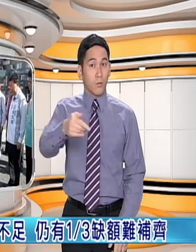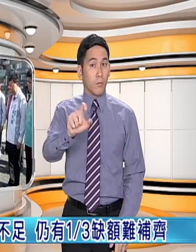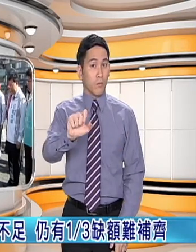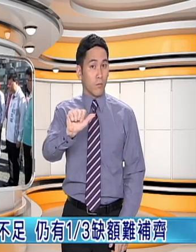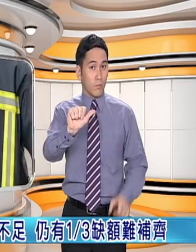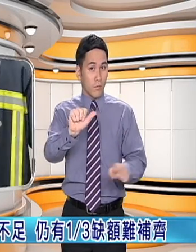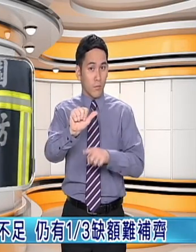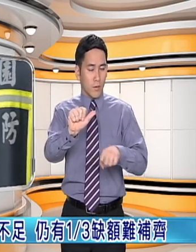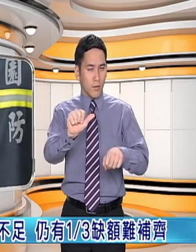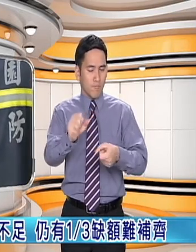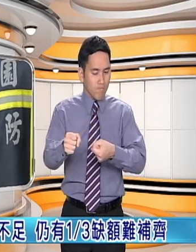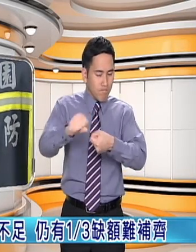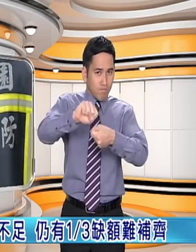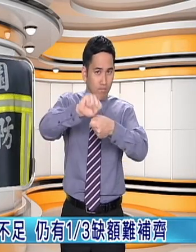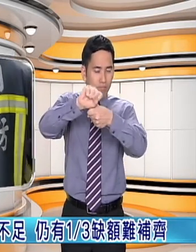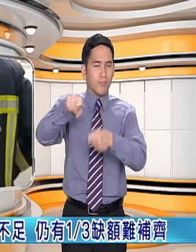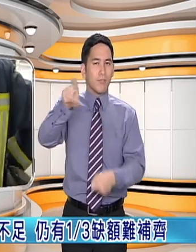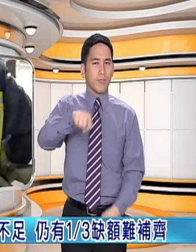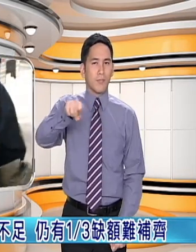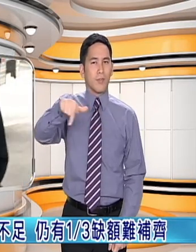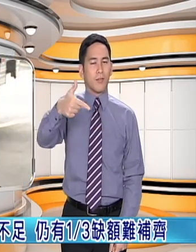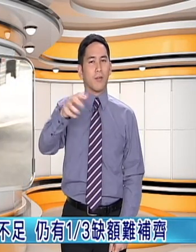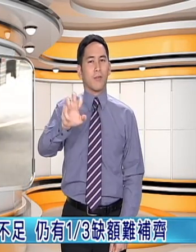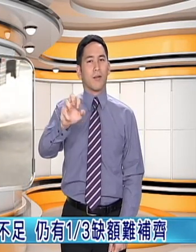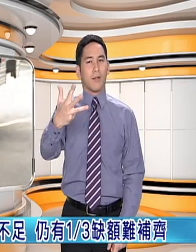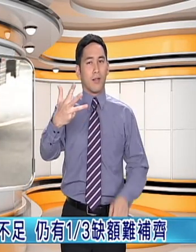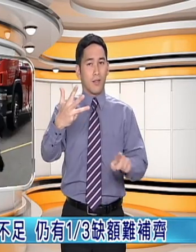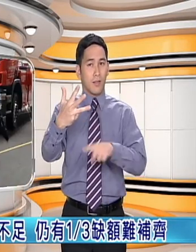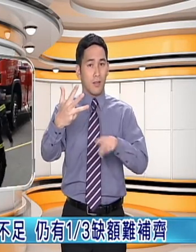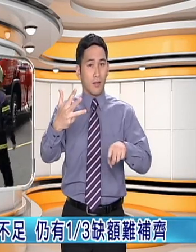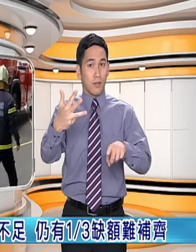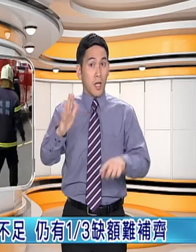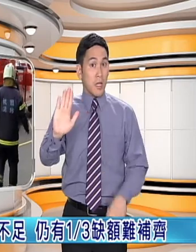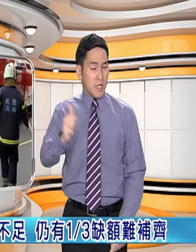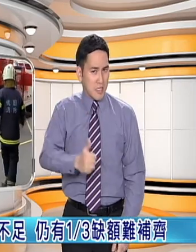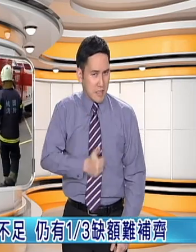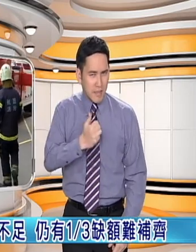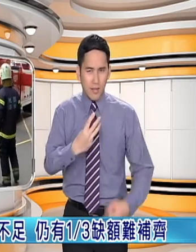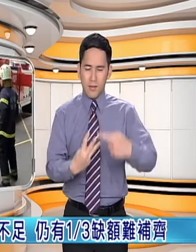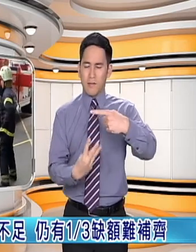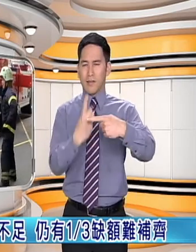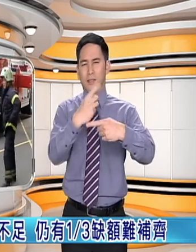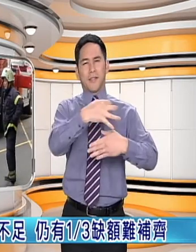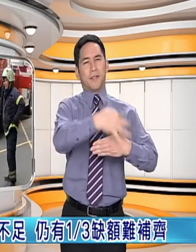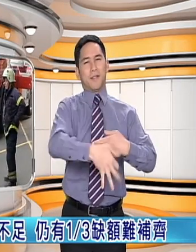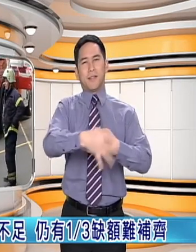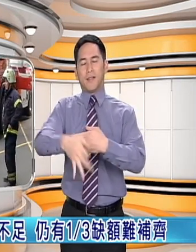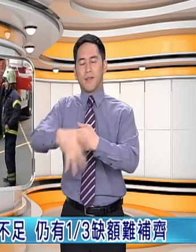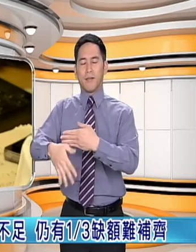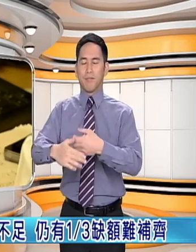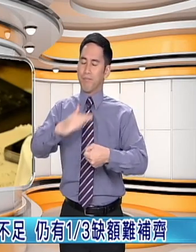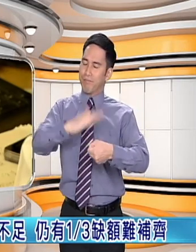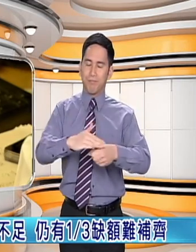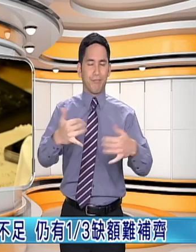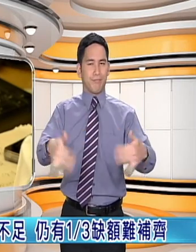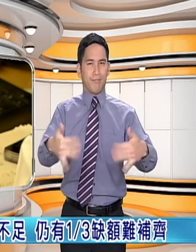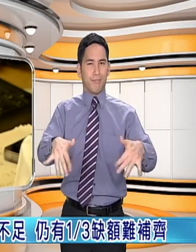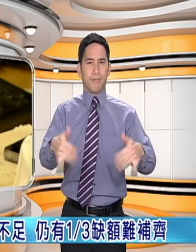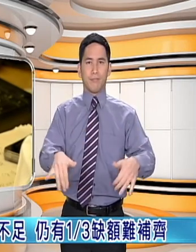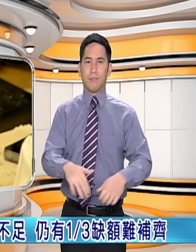消防员编制员额从965人增加到了1688人，但实际上仍然还有1/3